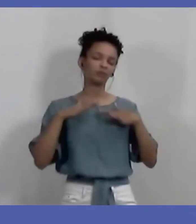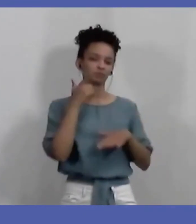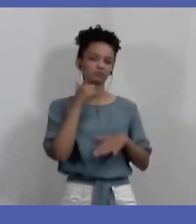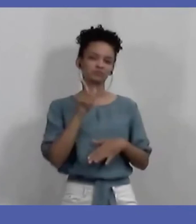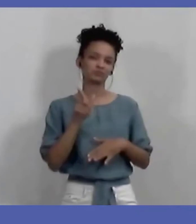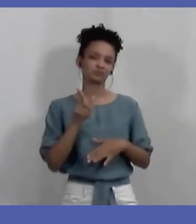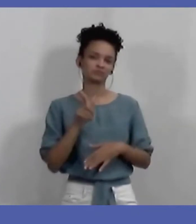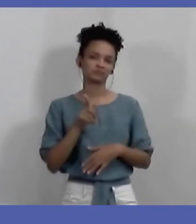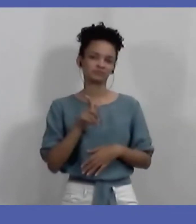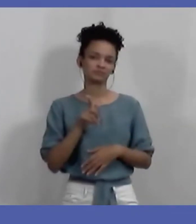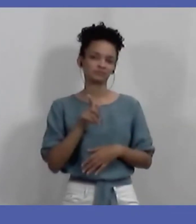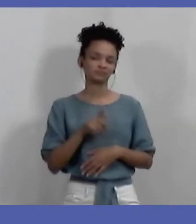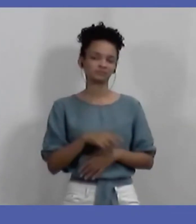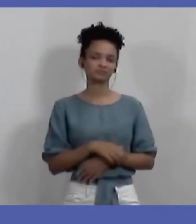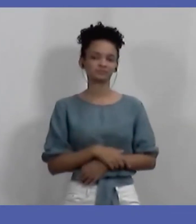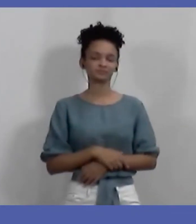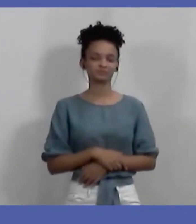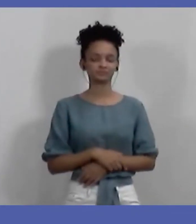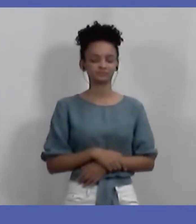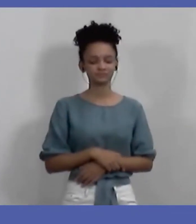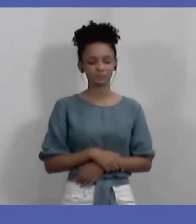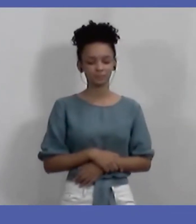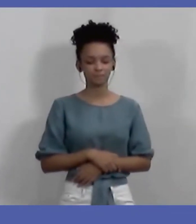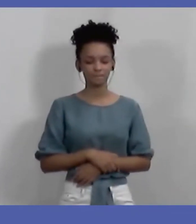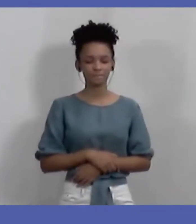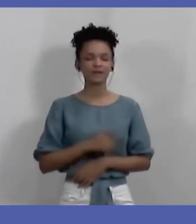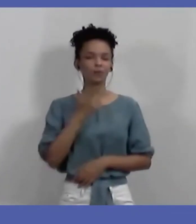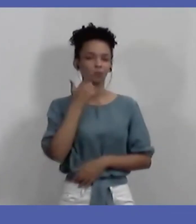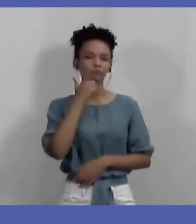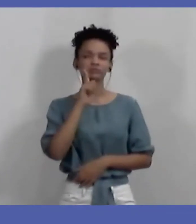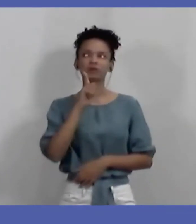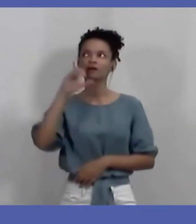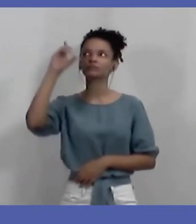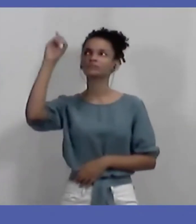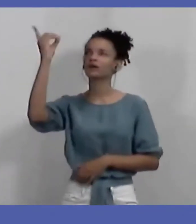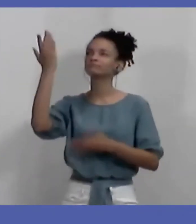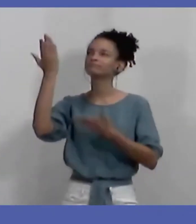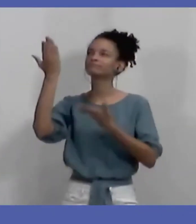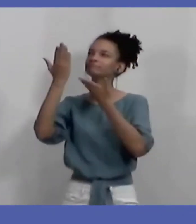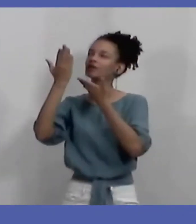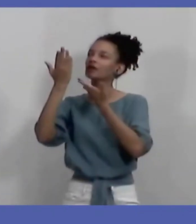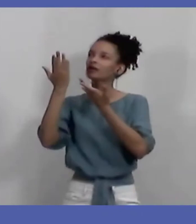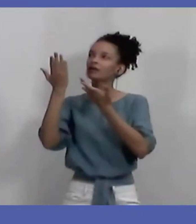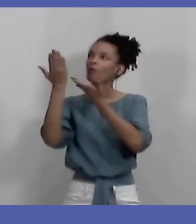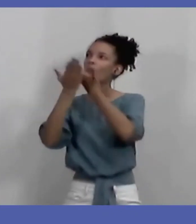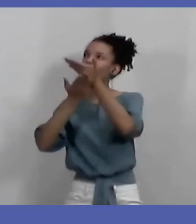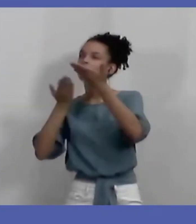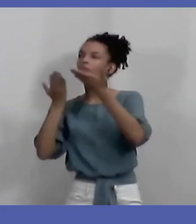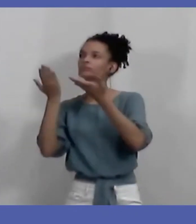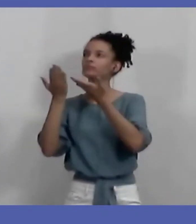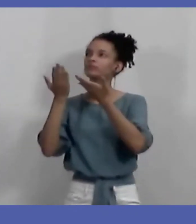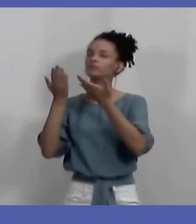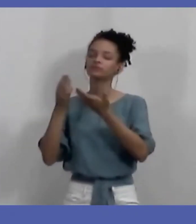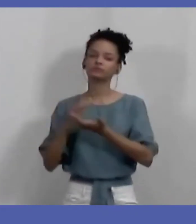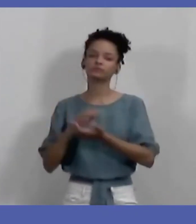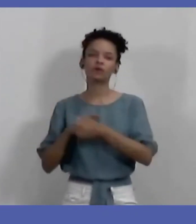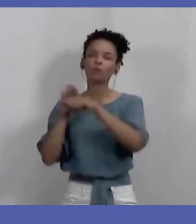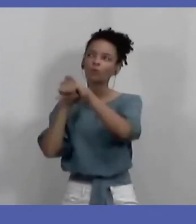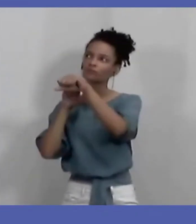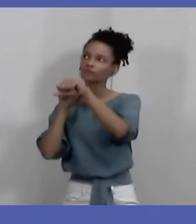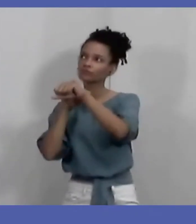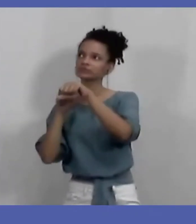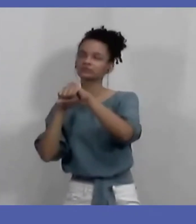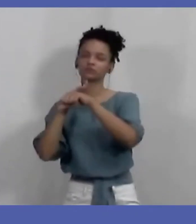único momento que ele podia conversar com o Pai. E ele restaurava as energias